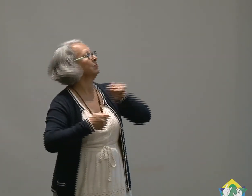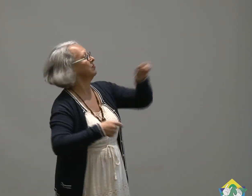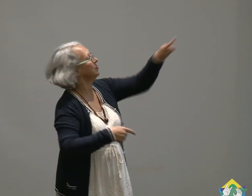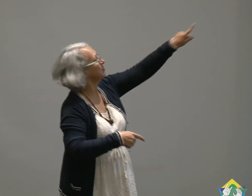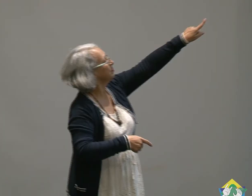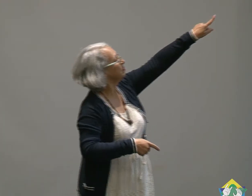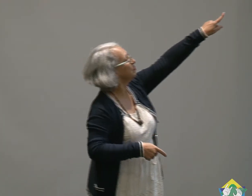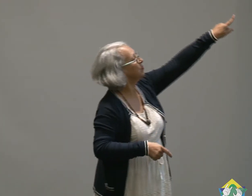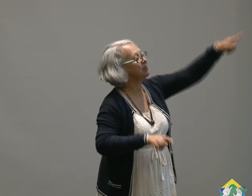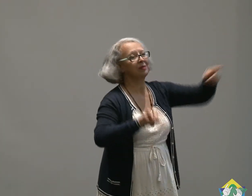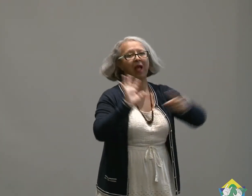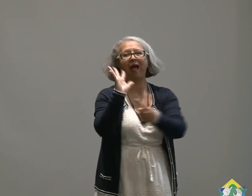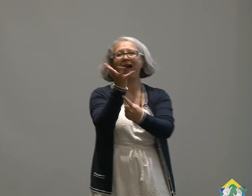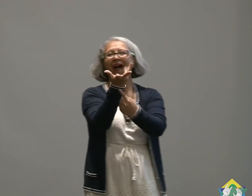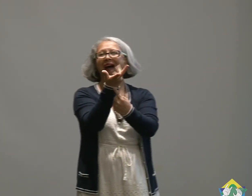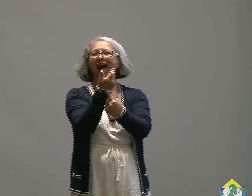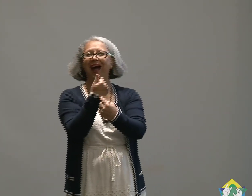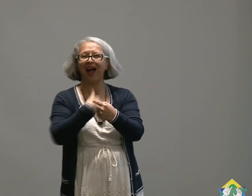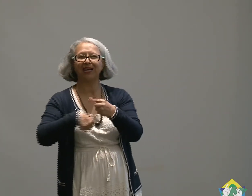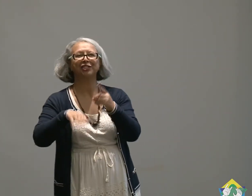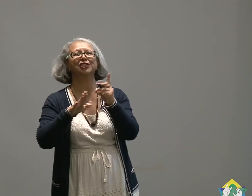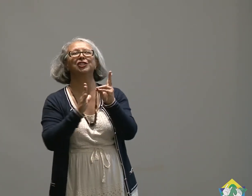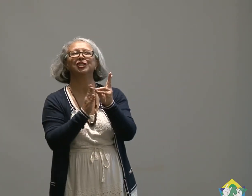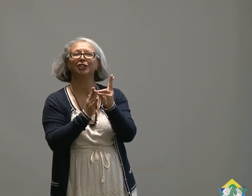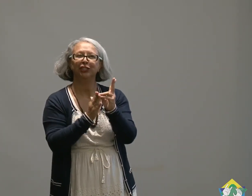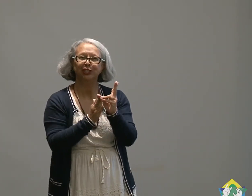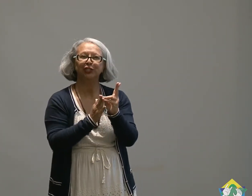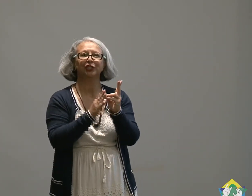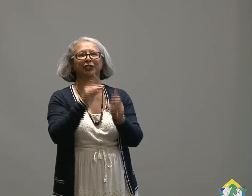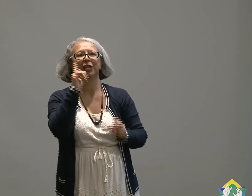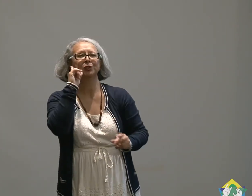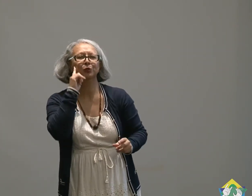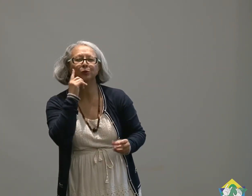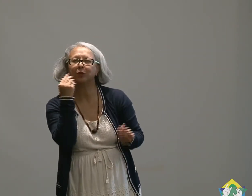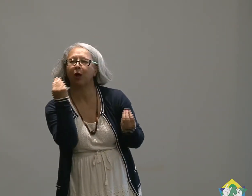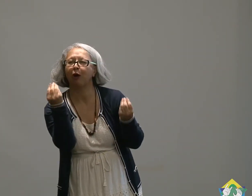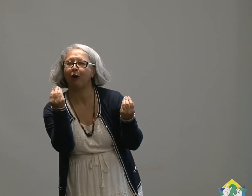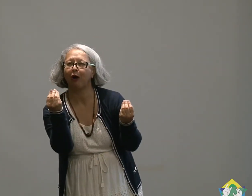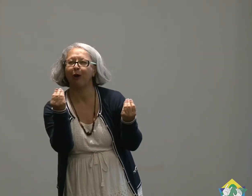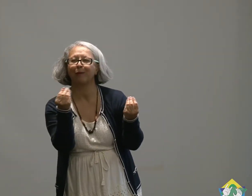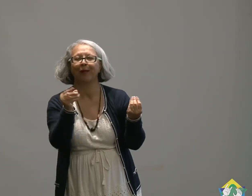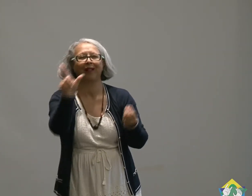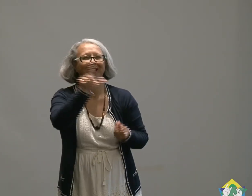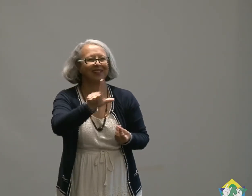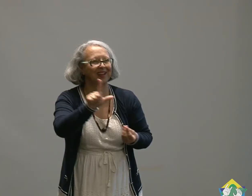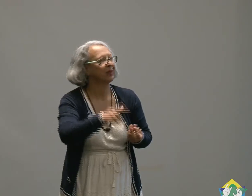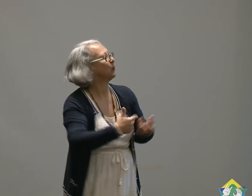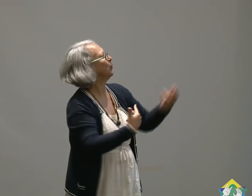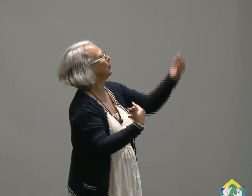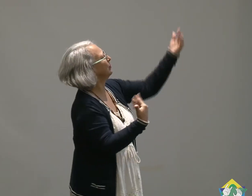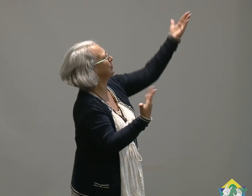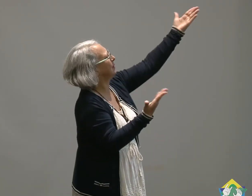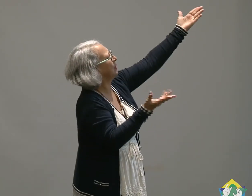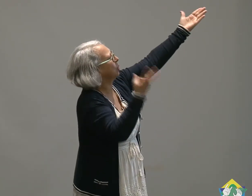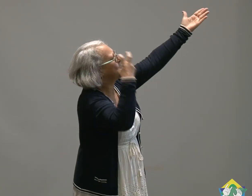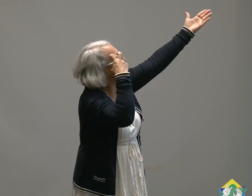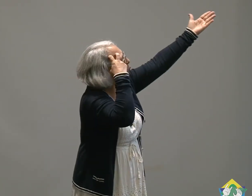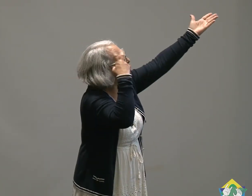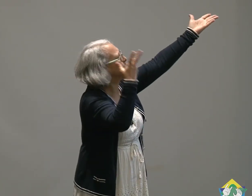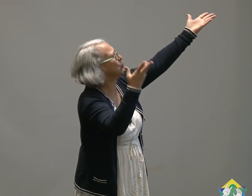Se eu estou interagindo com essa comunidade indígena, eu tenho que ter uma adaptação na forma como eu conduzo a minha interação com